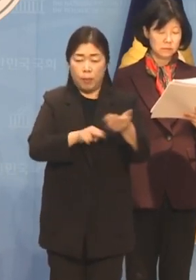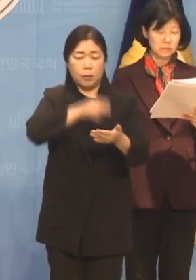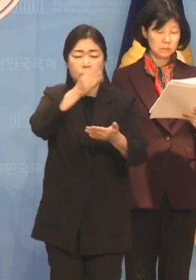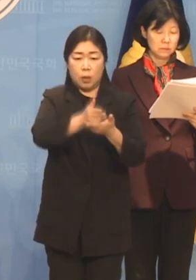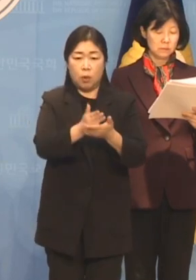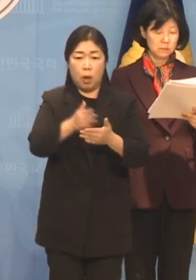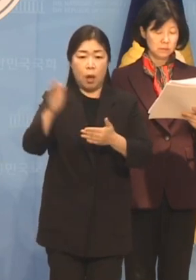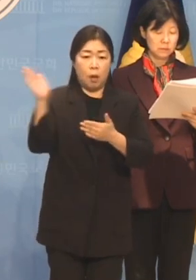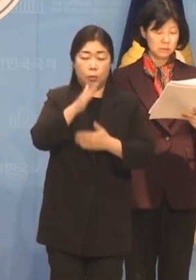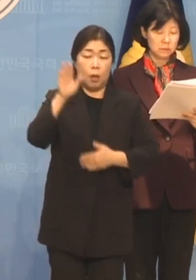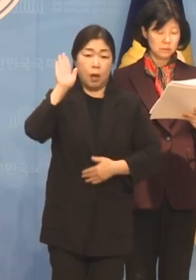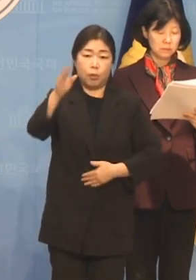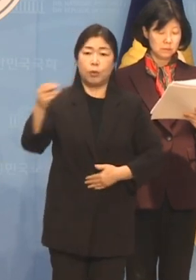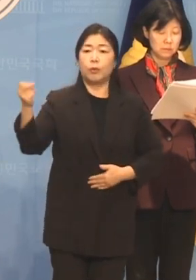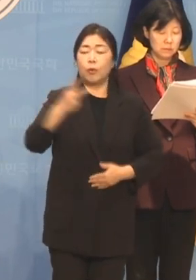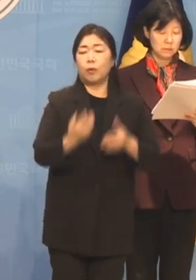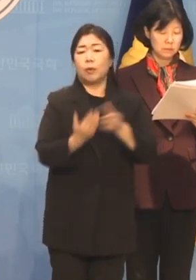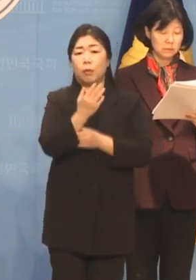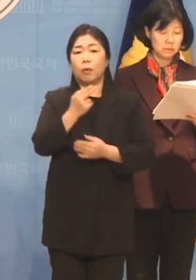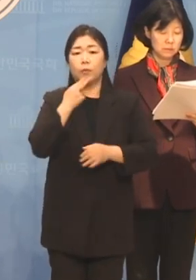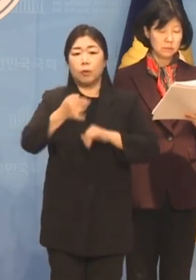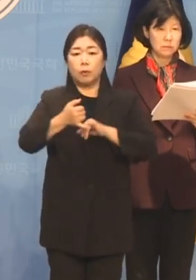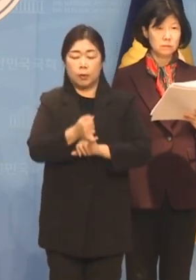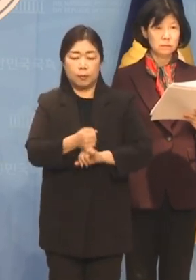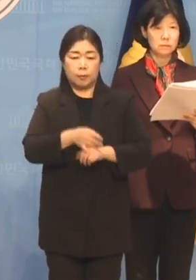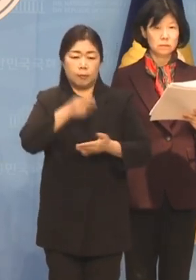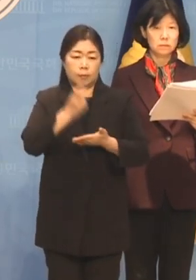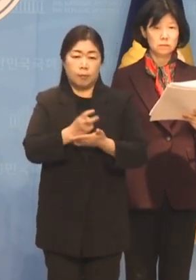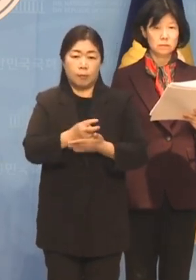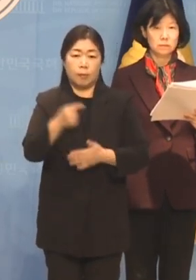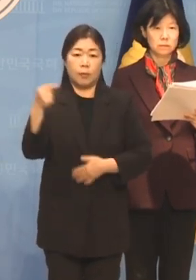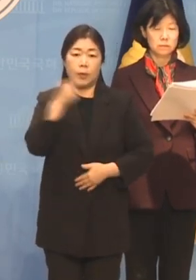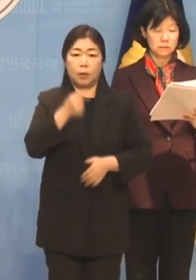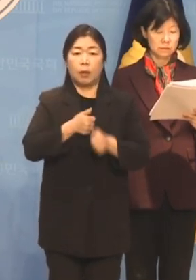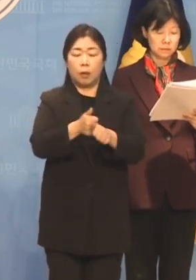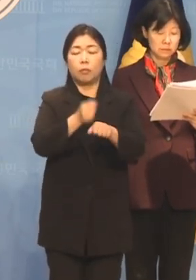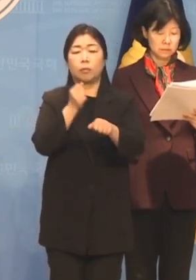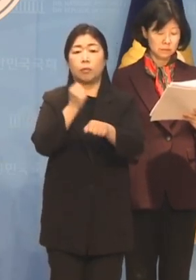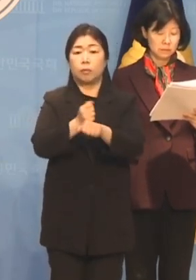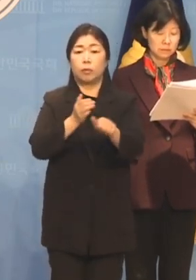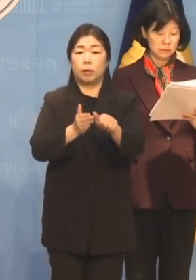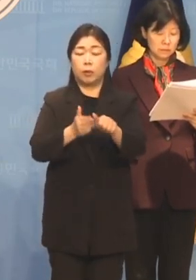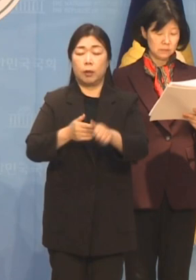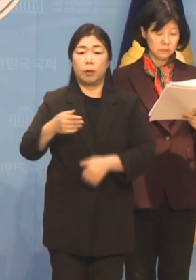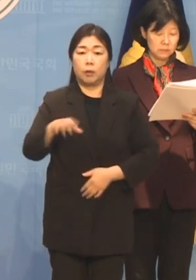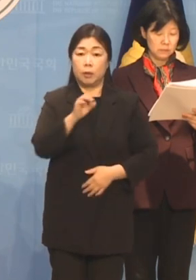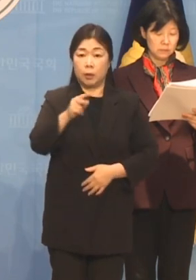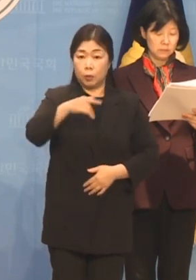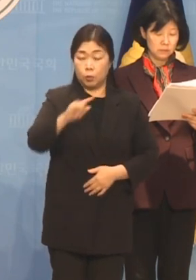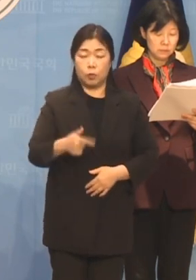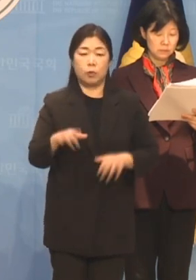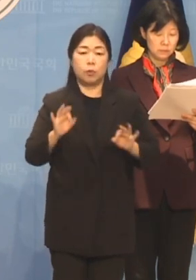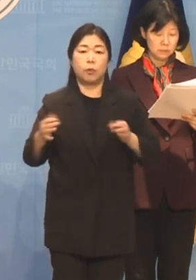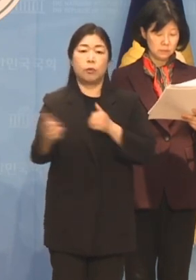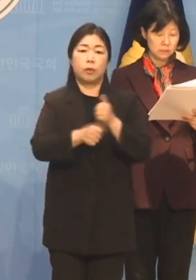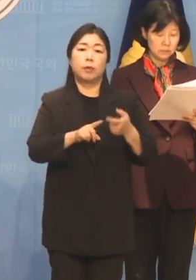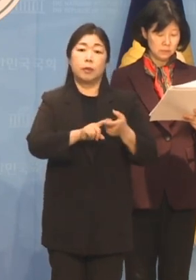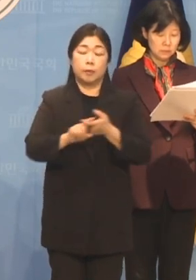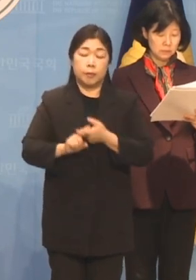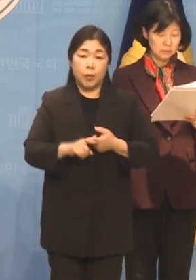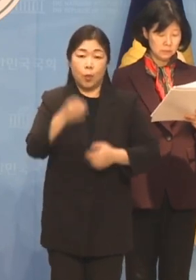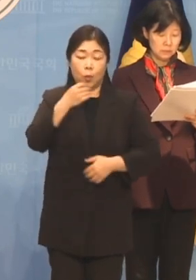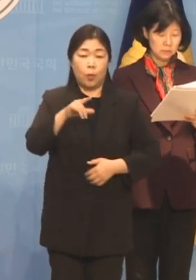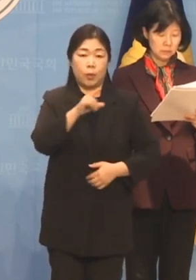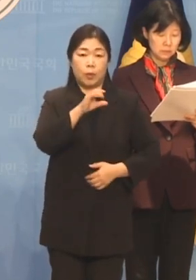사례가 발생하지 않도록 강력하게 조치하여 달라고 요청합니다. 2024년 1월 30일 국회의원 양정숙, 금융위원회 김대기,